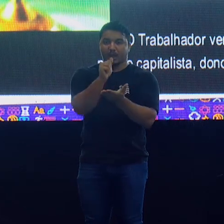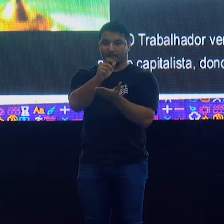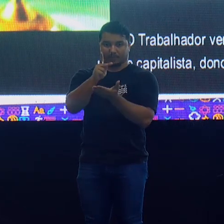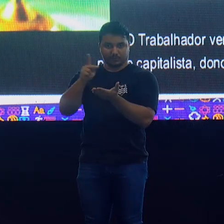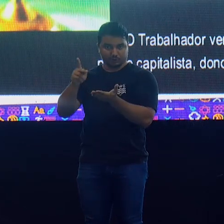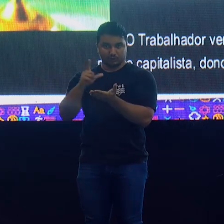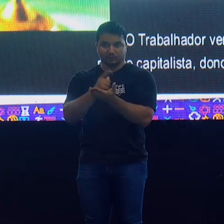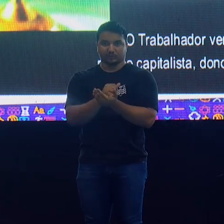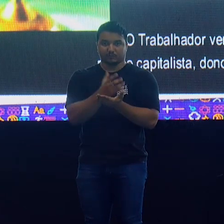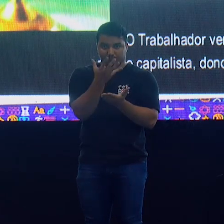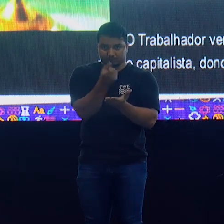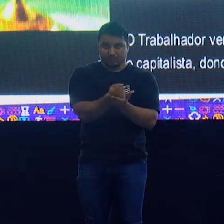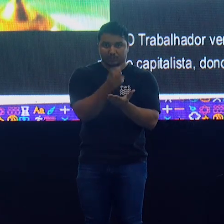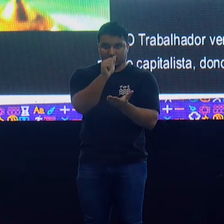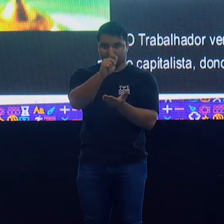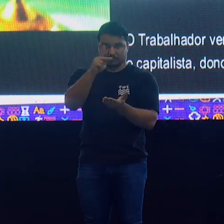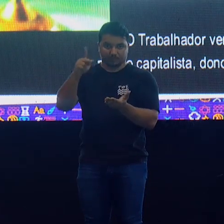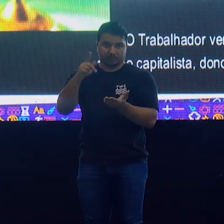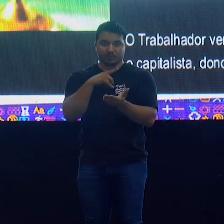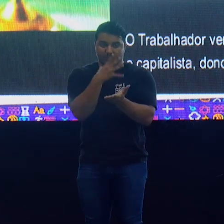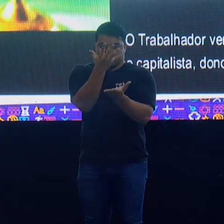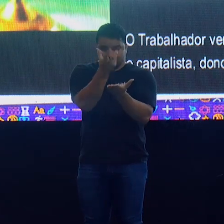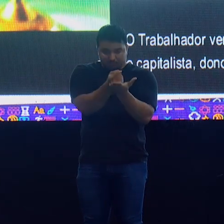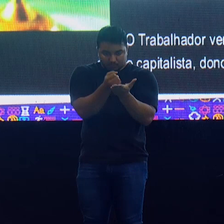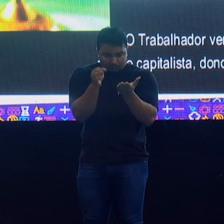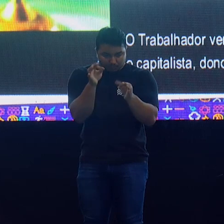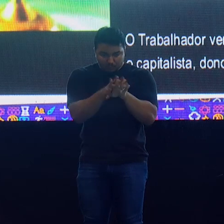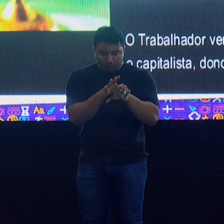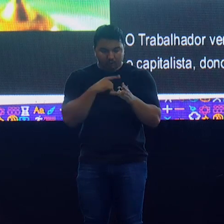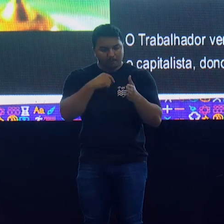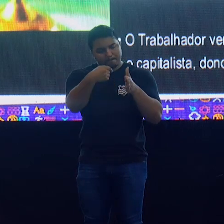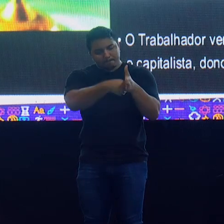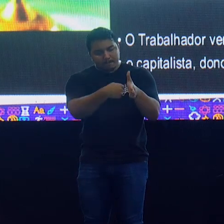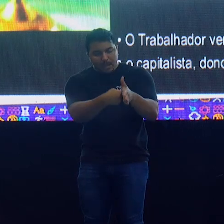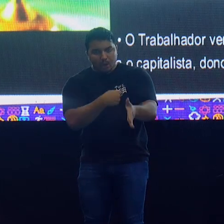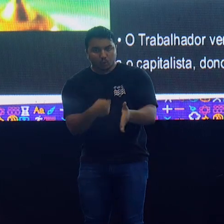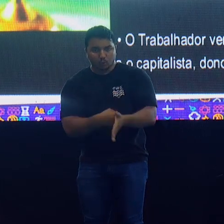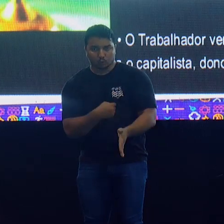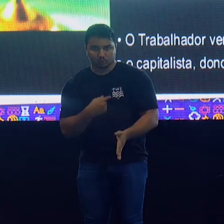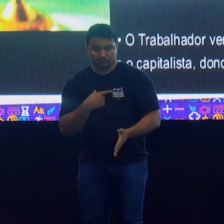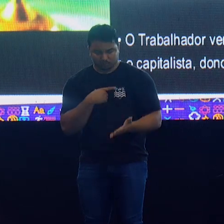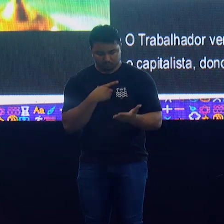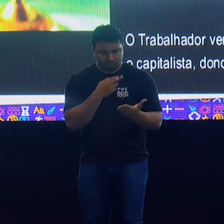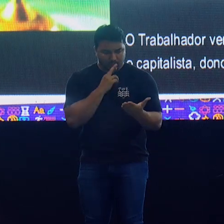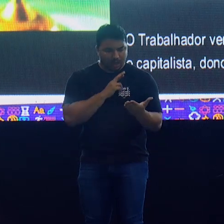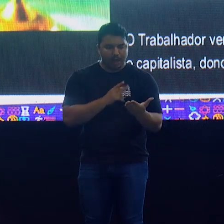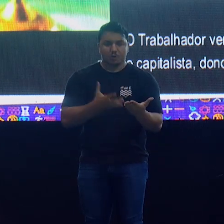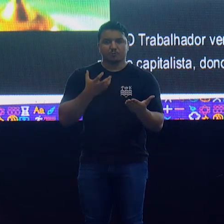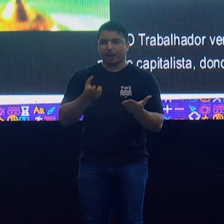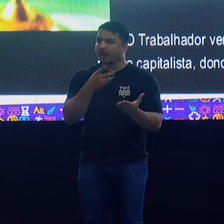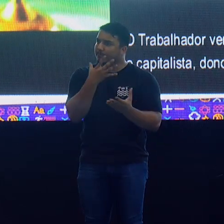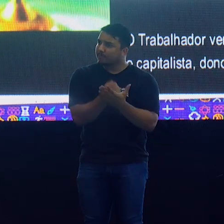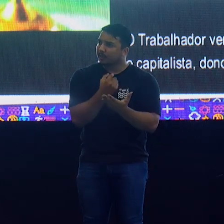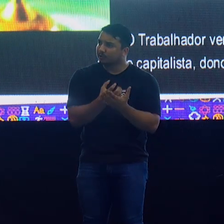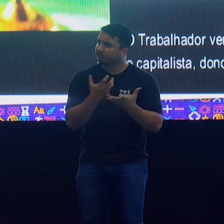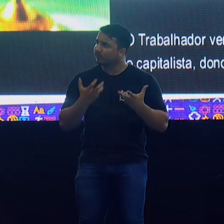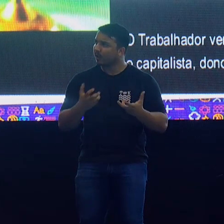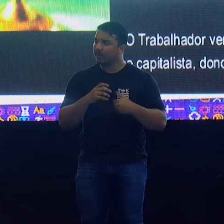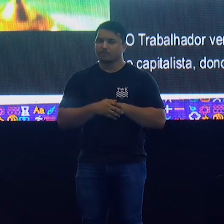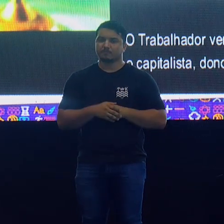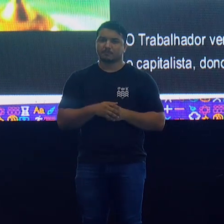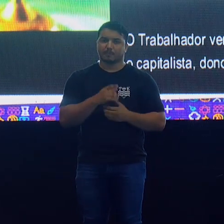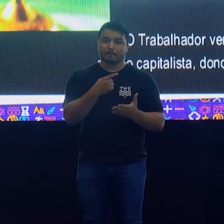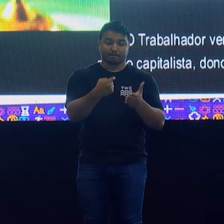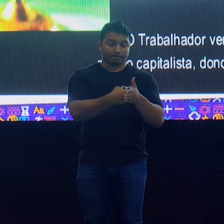aplicativo. Aí esse aplicativo te faz algumas perguntas e tu tá doido pelo aplicativo.